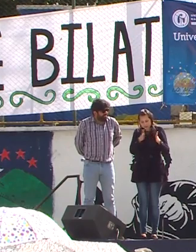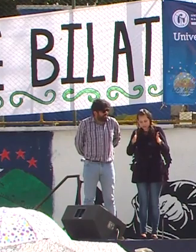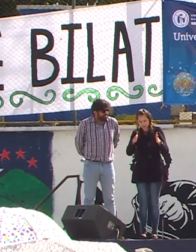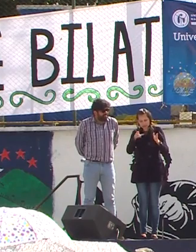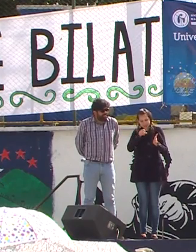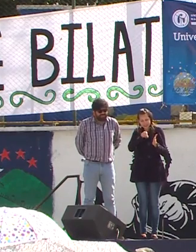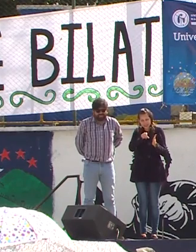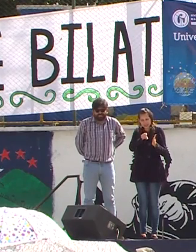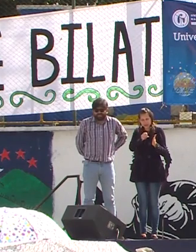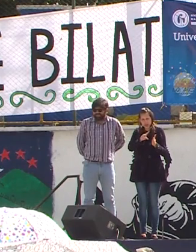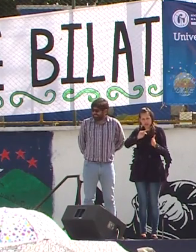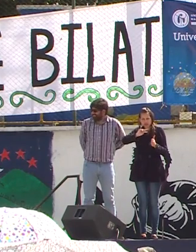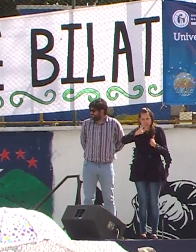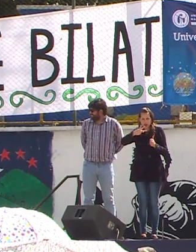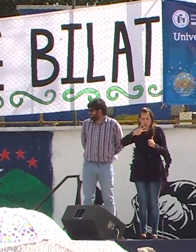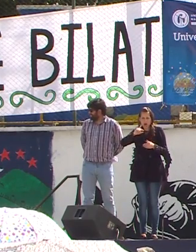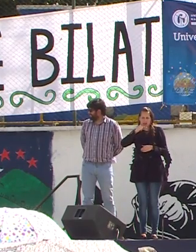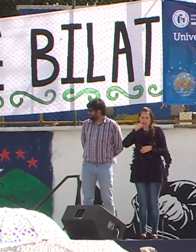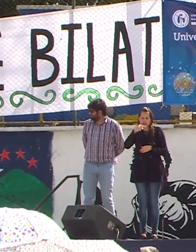lengua.